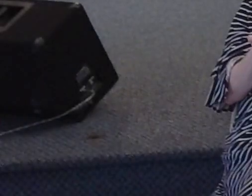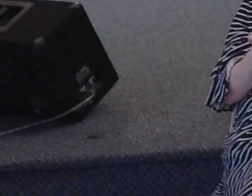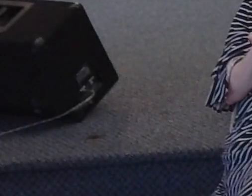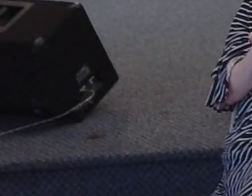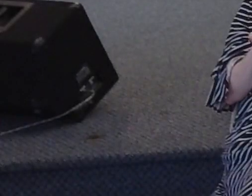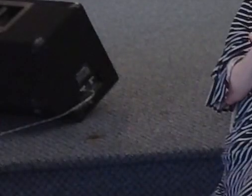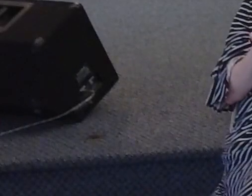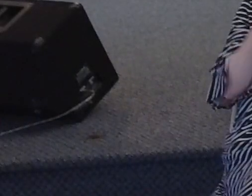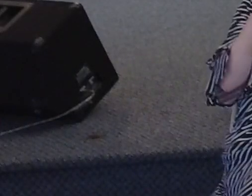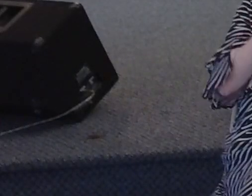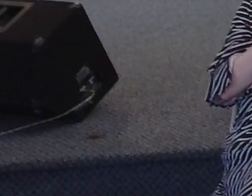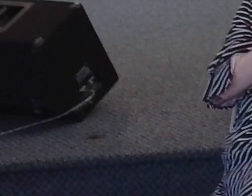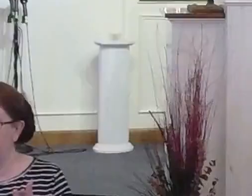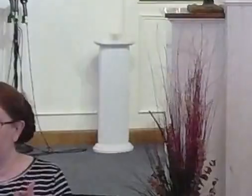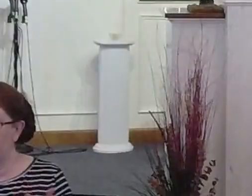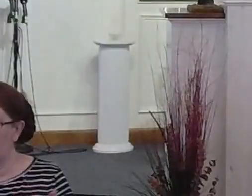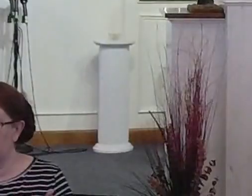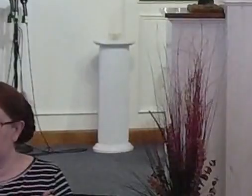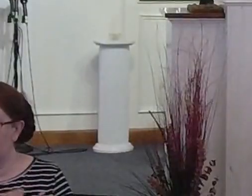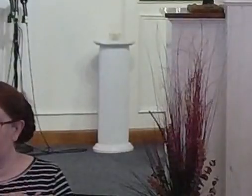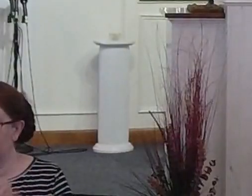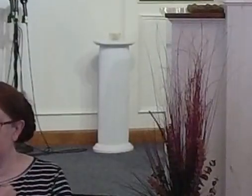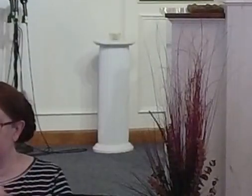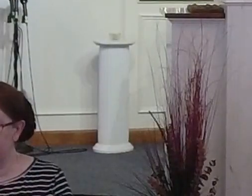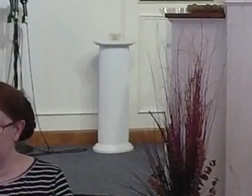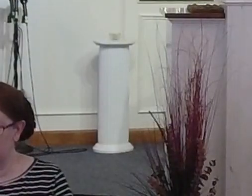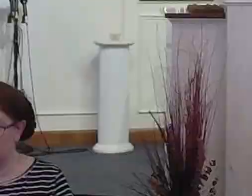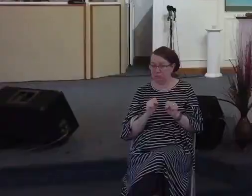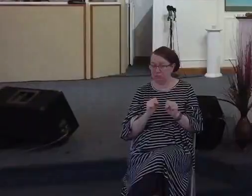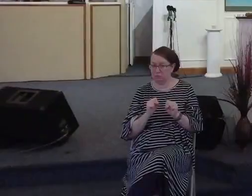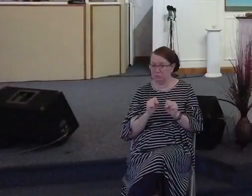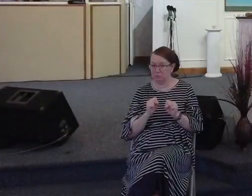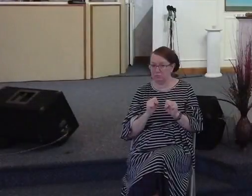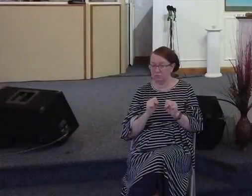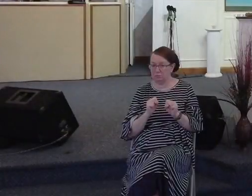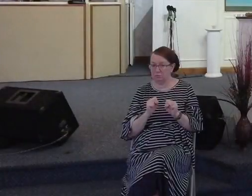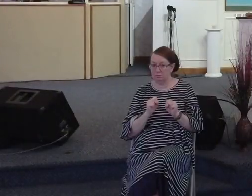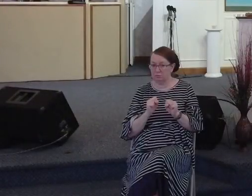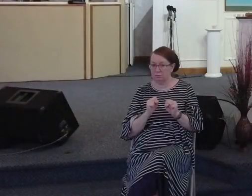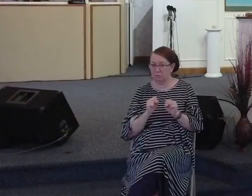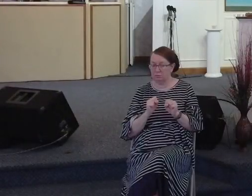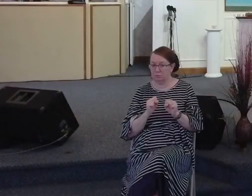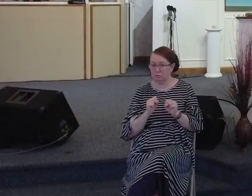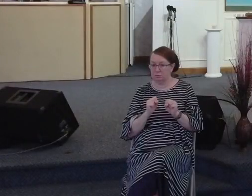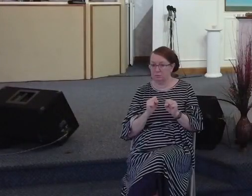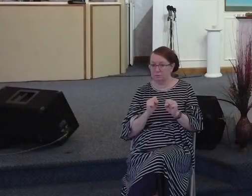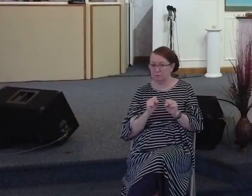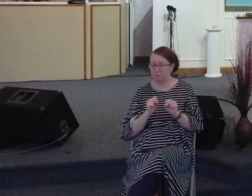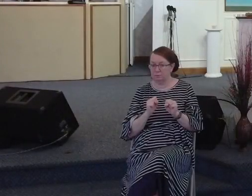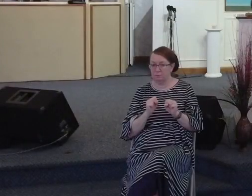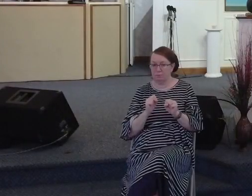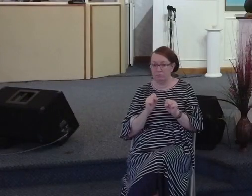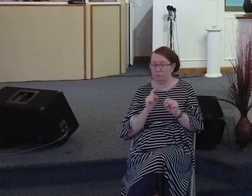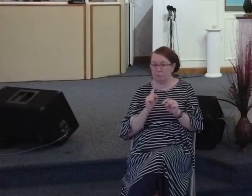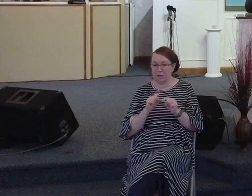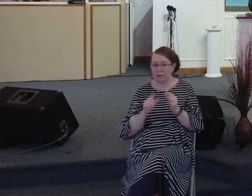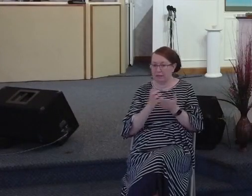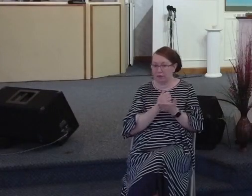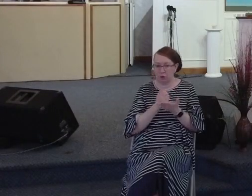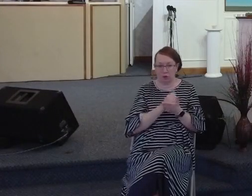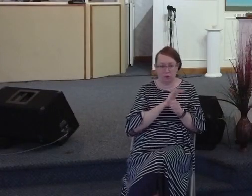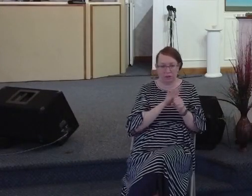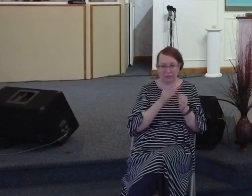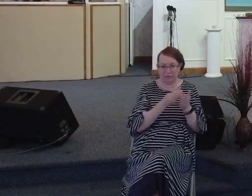cosa real es que Dios pagó por mi salvación. Y yo